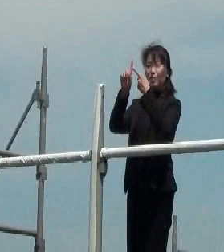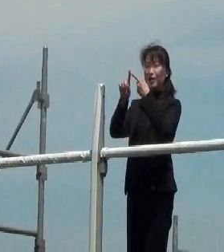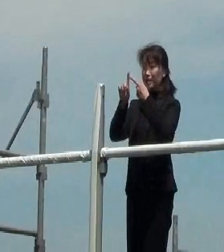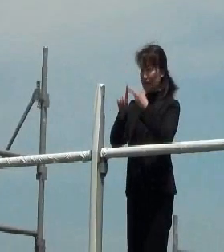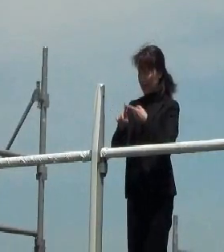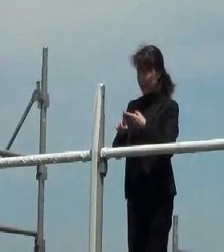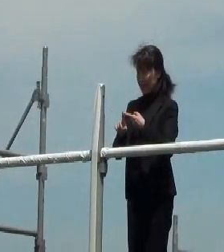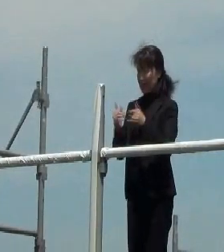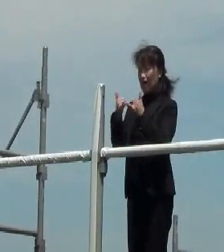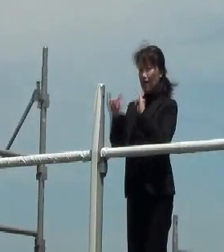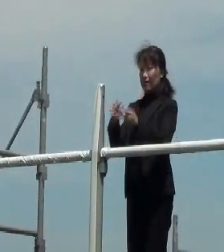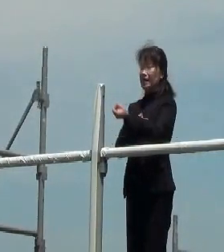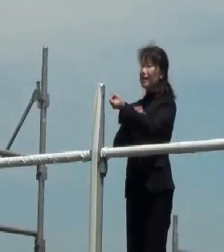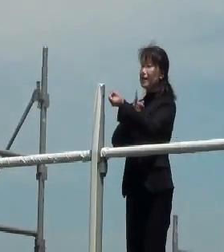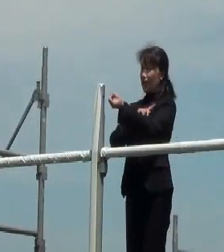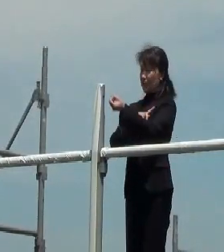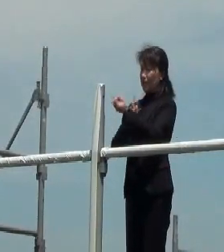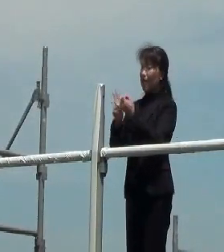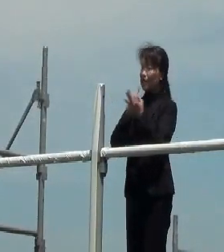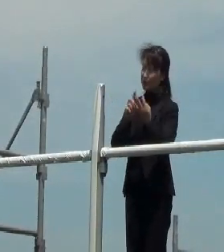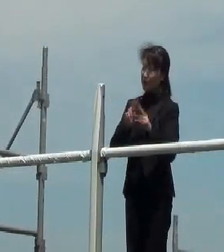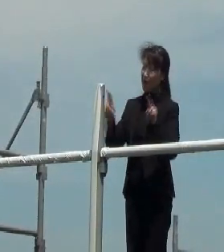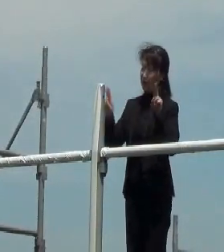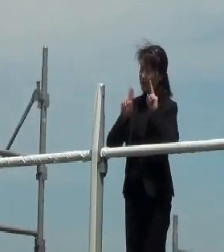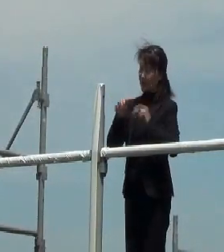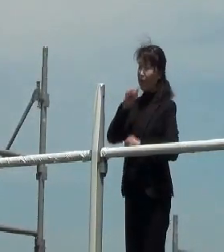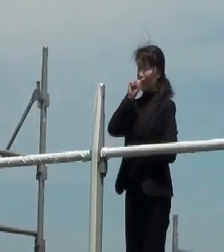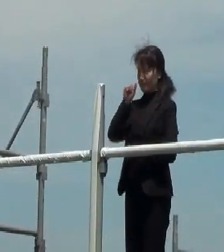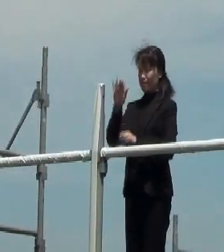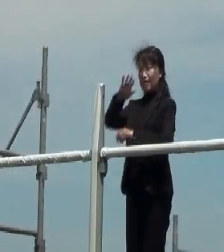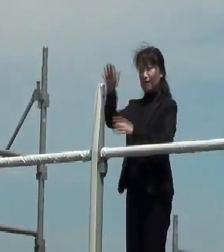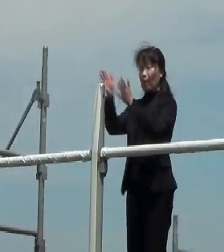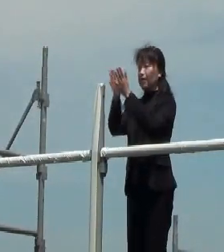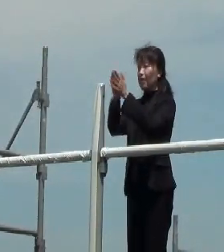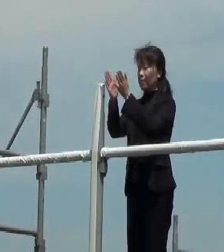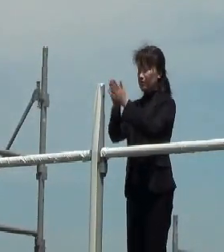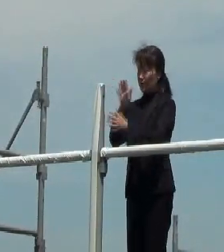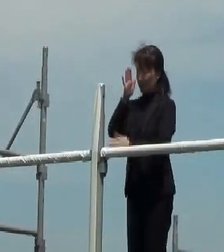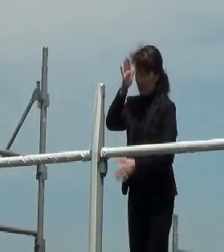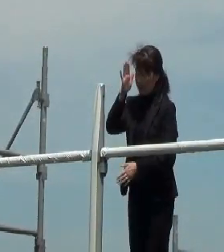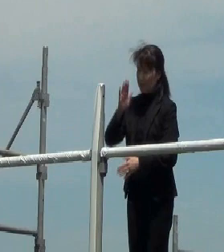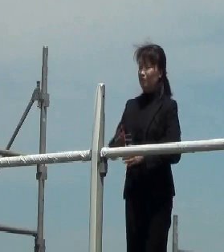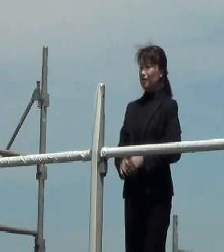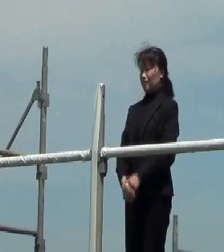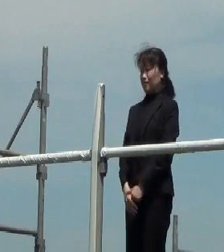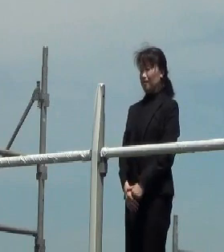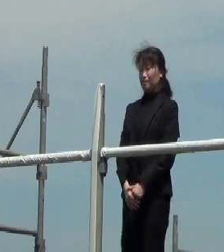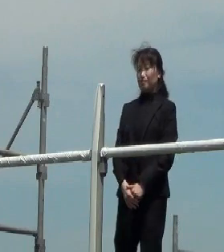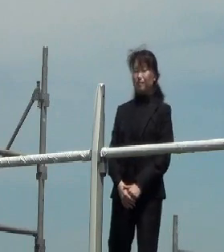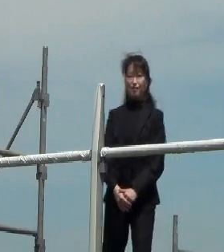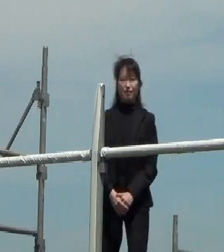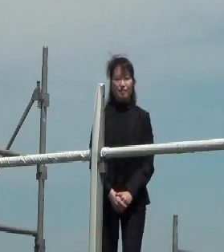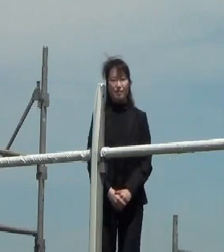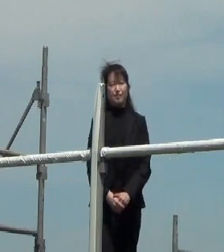ったりな民権数え歌歌わせていただきます。皆様もお手拍子でお付き合いください。